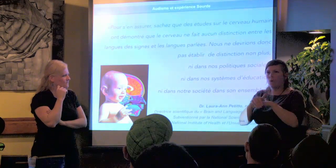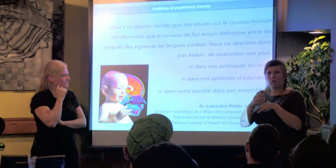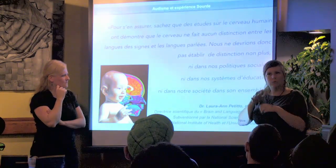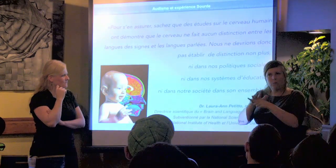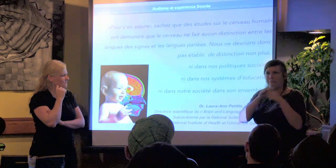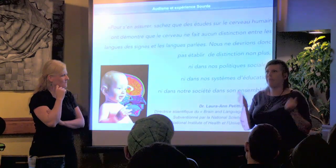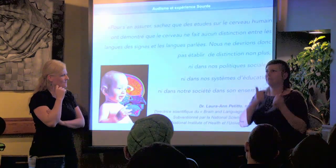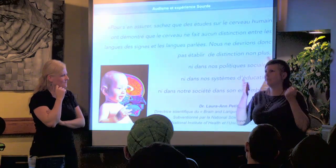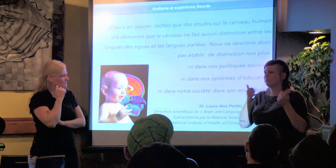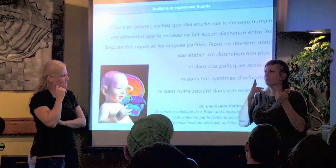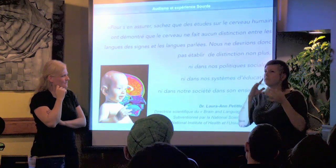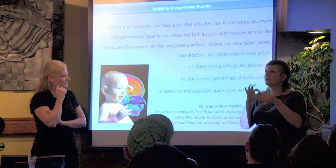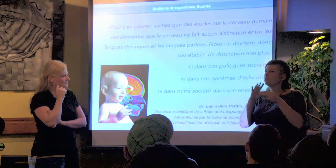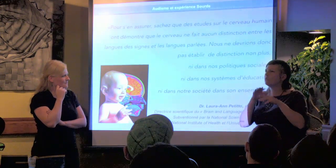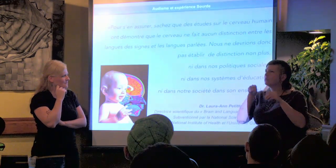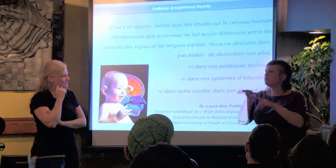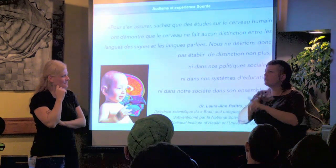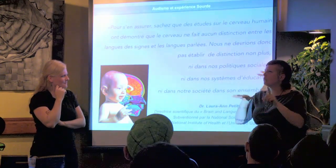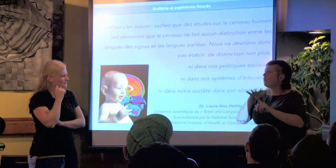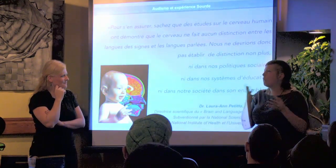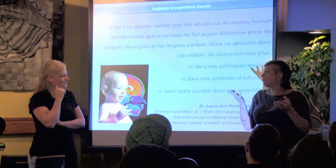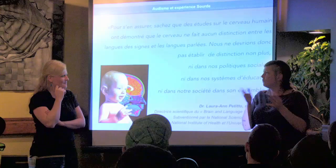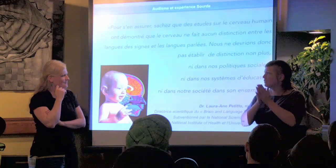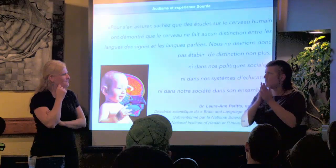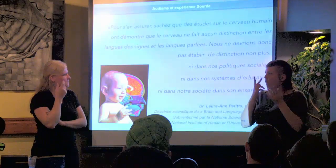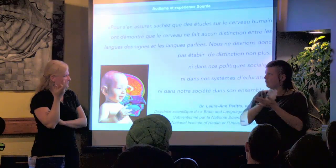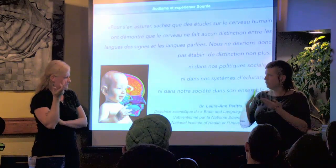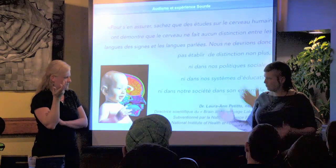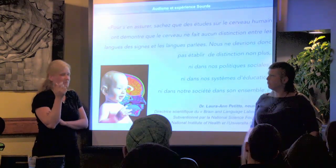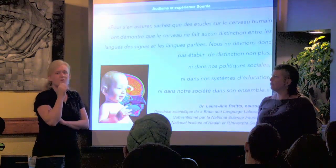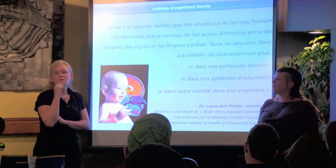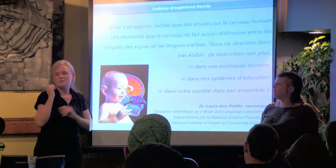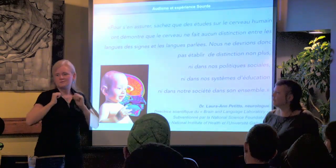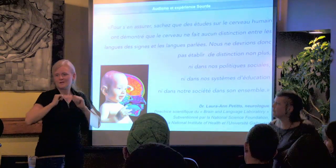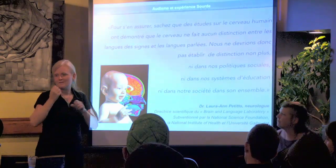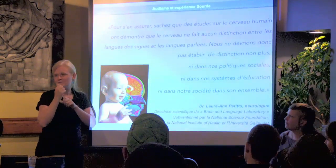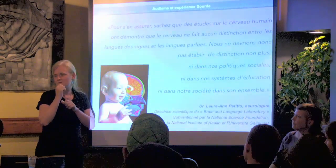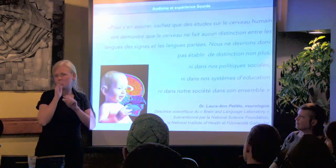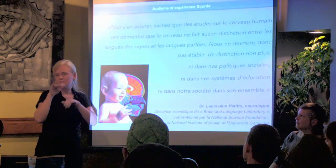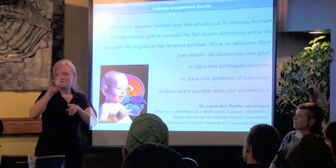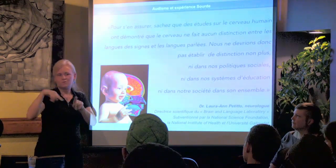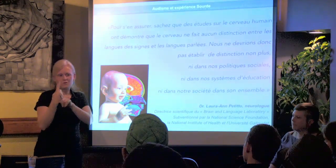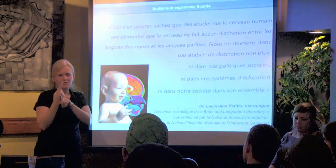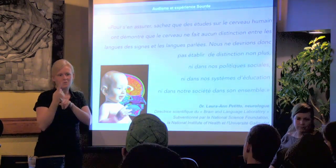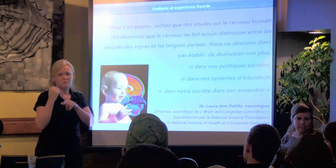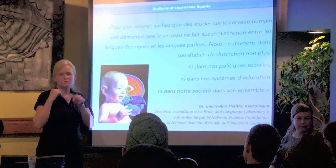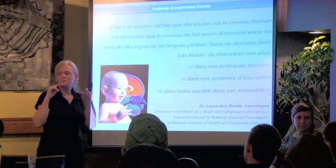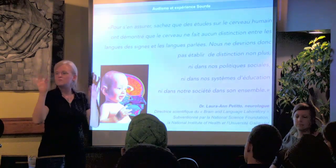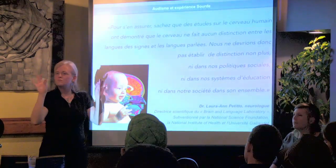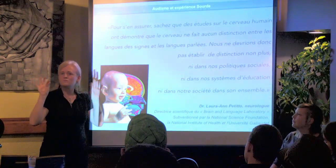été exprimé par les personnes, en lien justement avec les situations qu'on a vues.